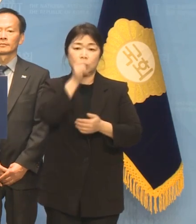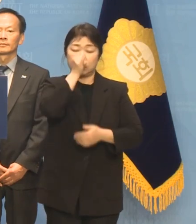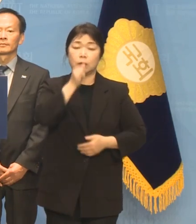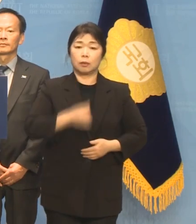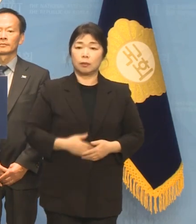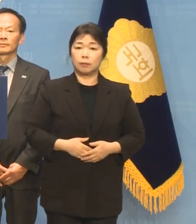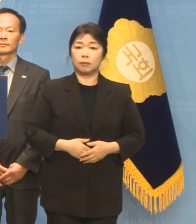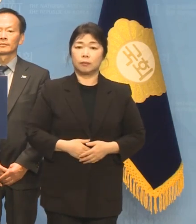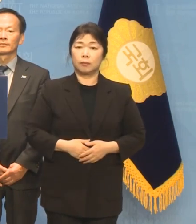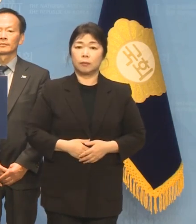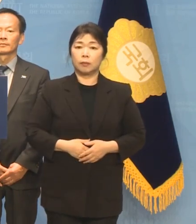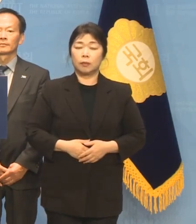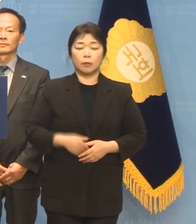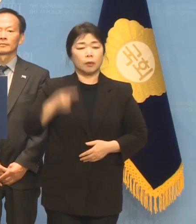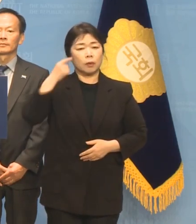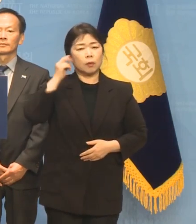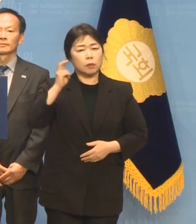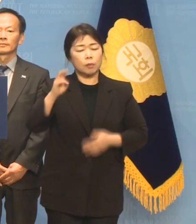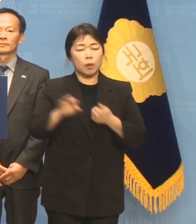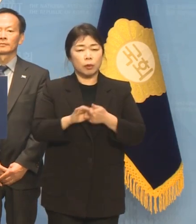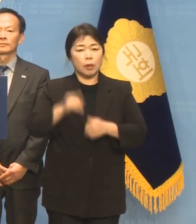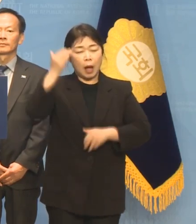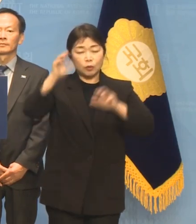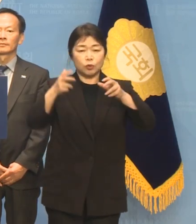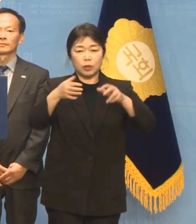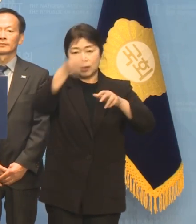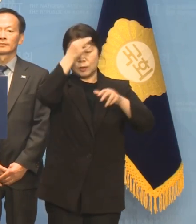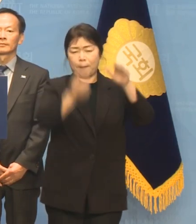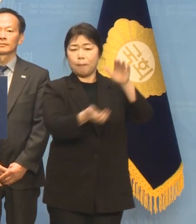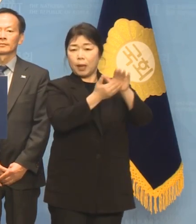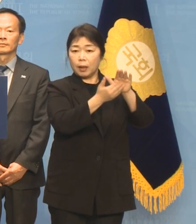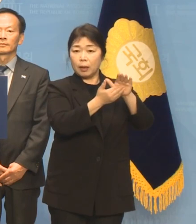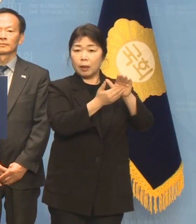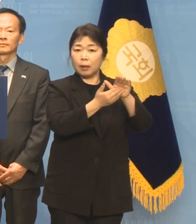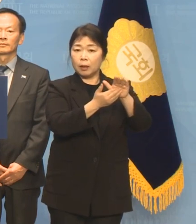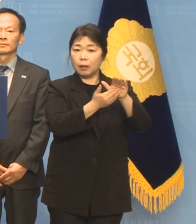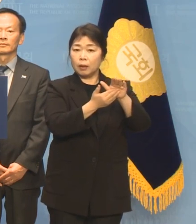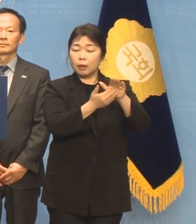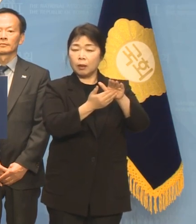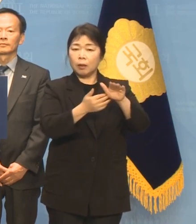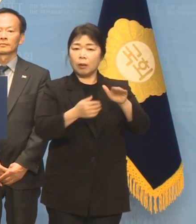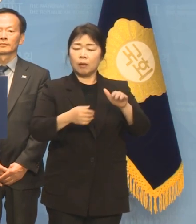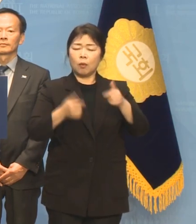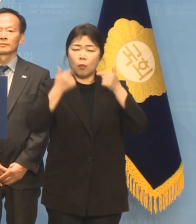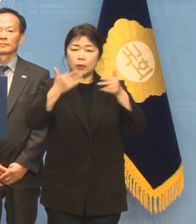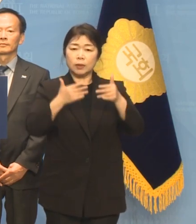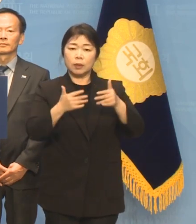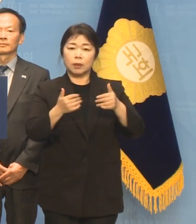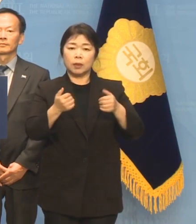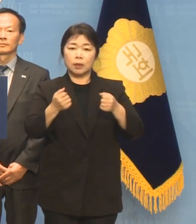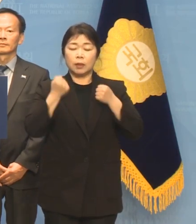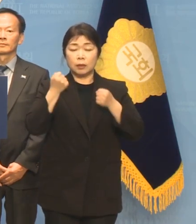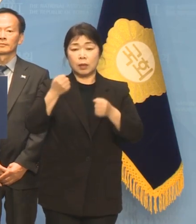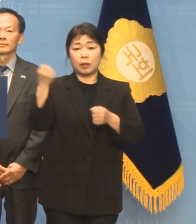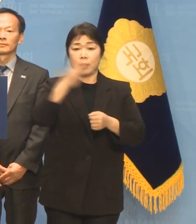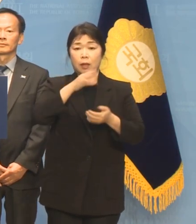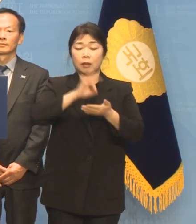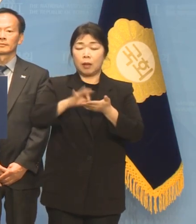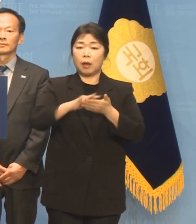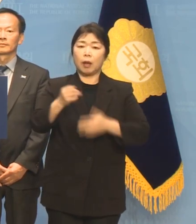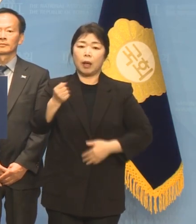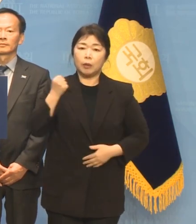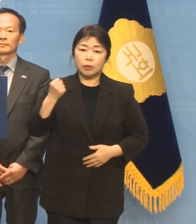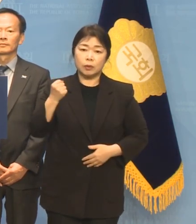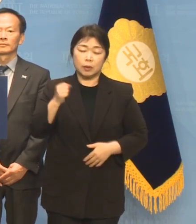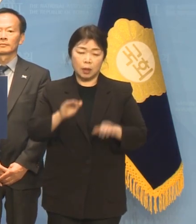보면 어 대한민국은 기술적으로 신재생 에너지 강국으로 갈 능력이 이미 구비되어 있지만 정책적으로